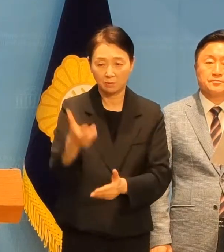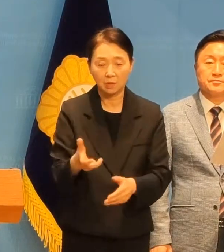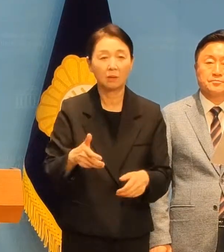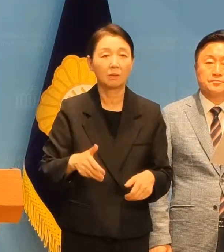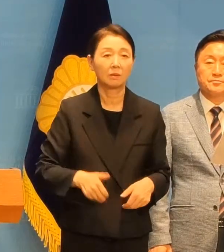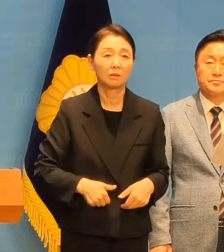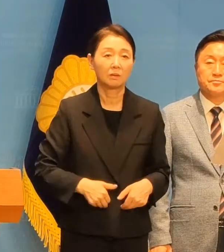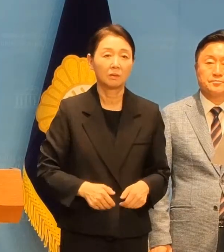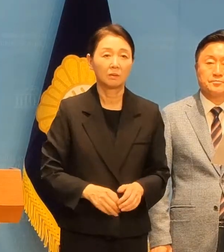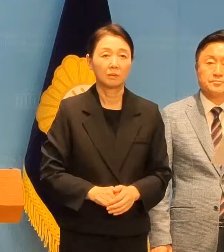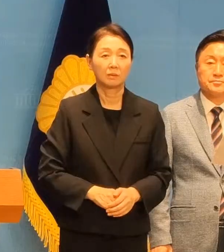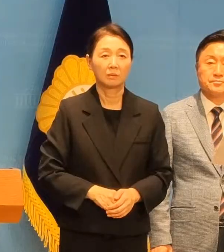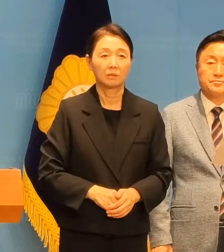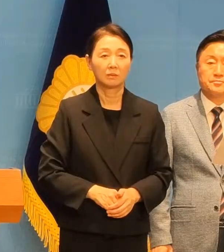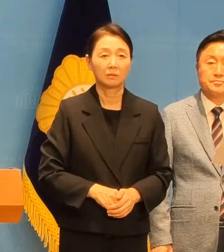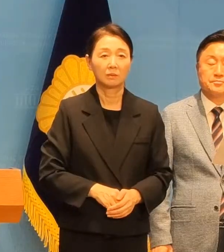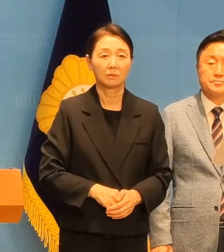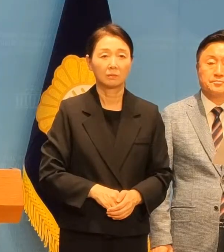하는 것 아닙니까?